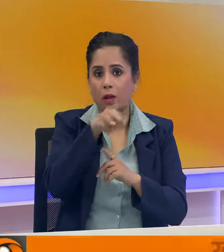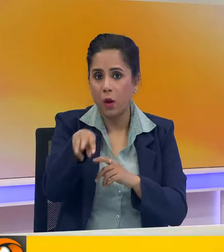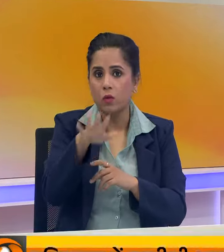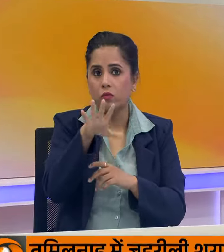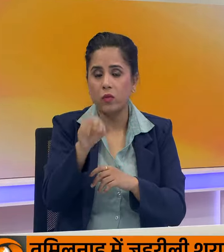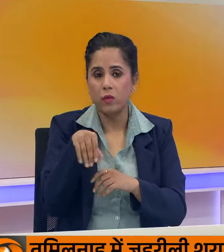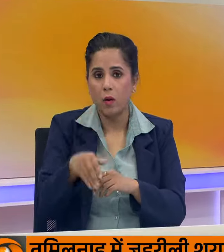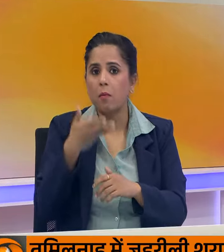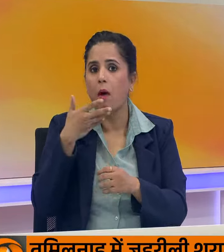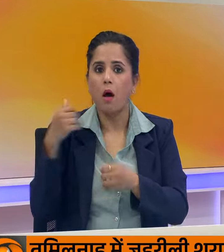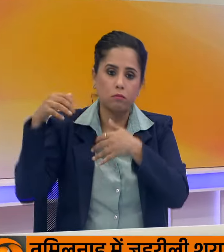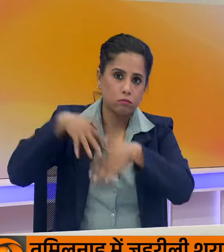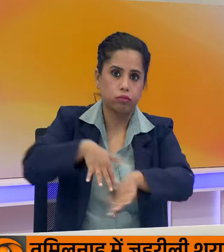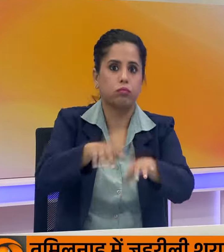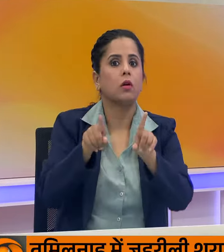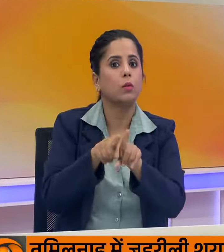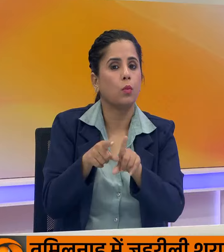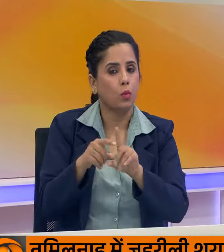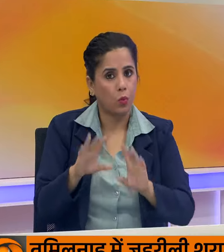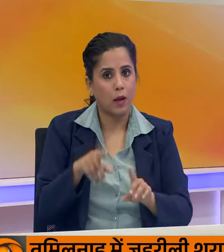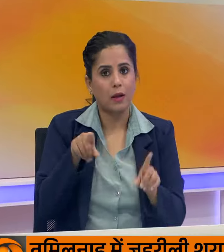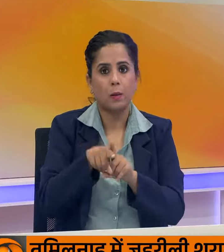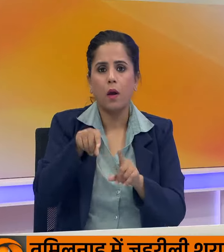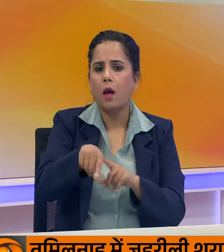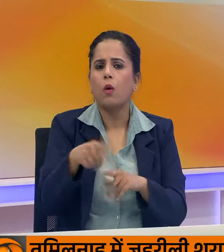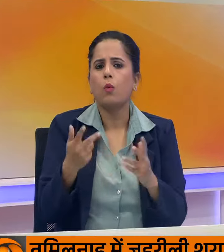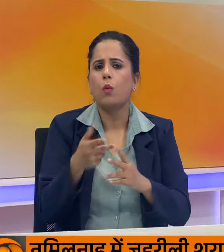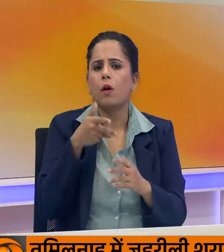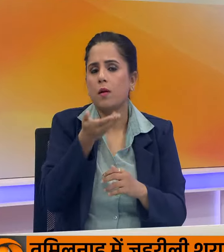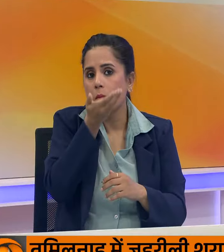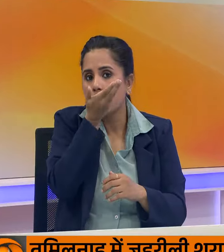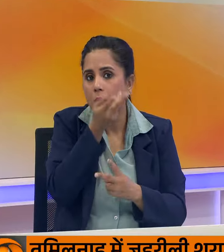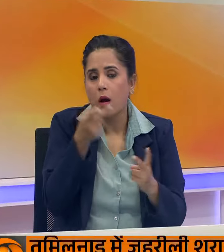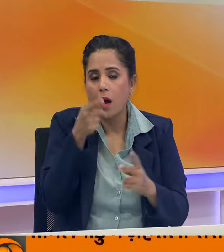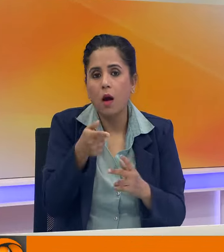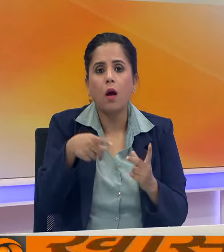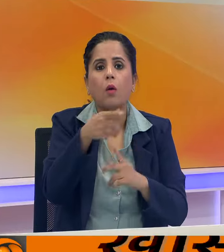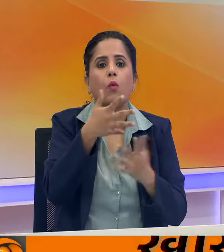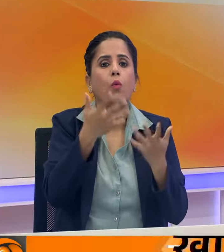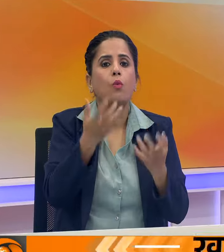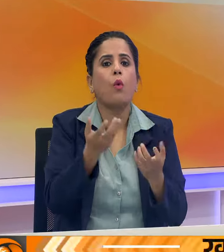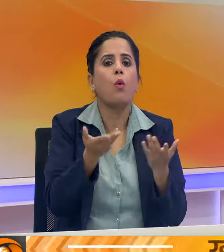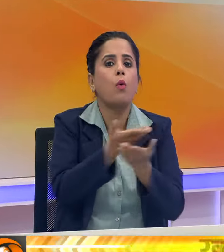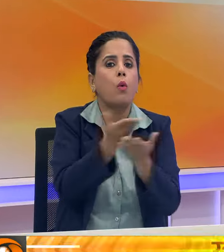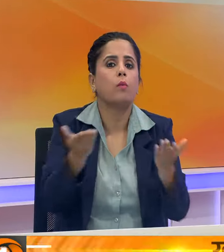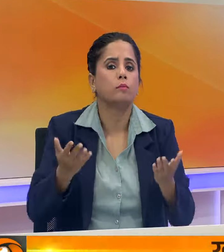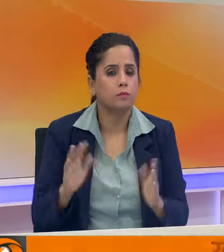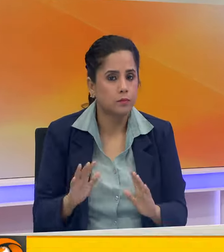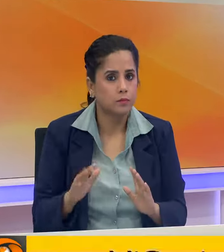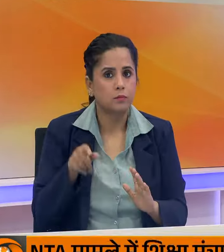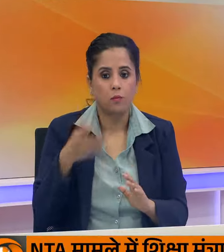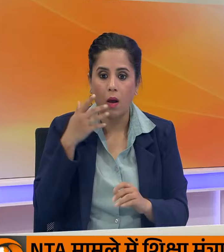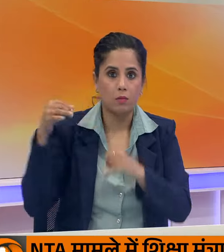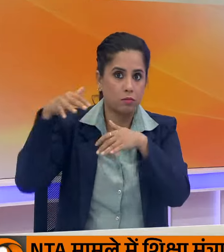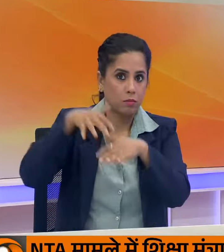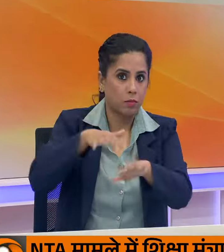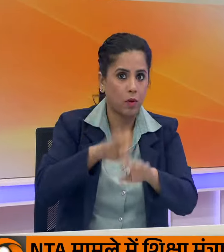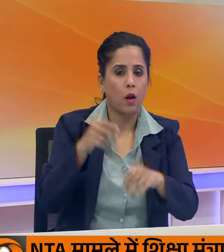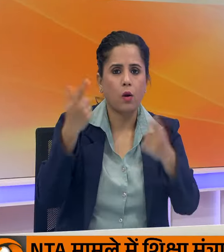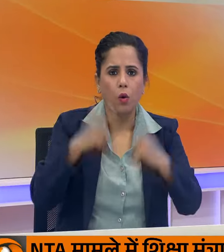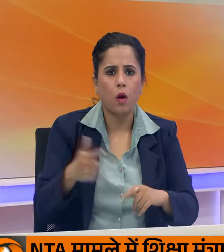क्यूसेक्स पानी छोड़ा जाता है जिससे कि यह होता है कि पानी जितना आपका वहां पर से जा रहा है उसमें से